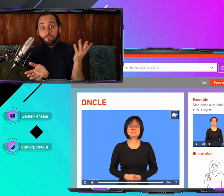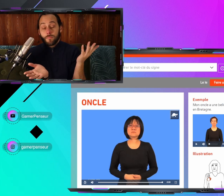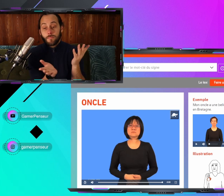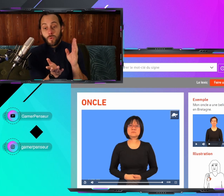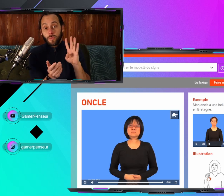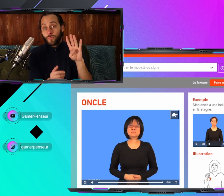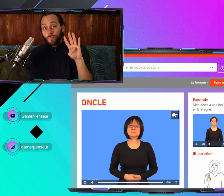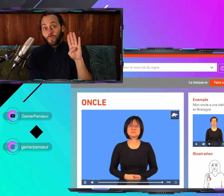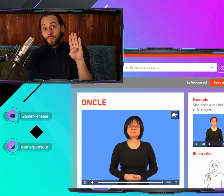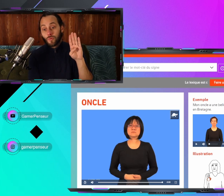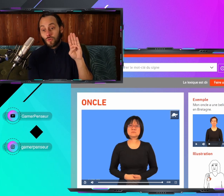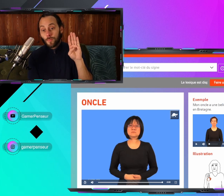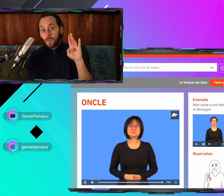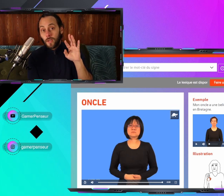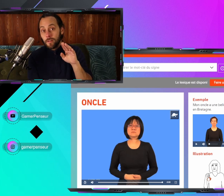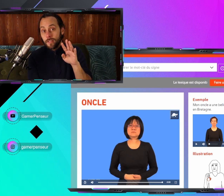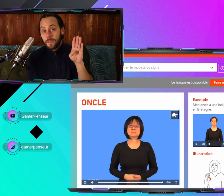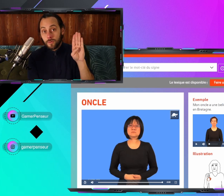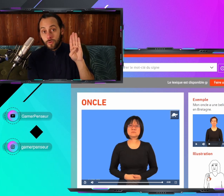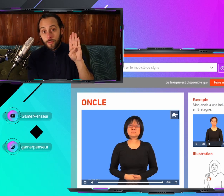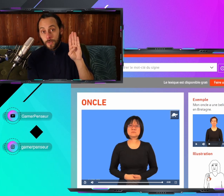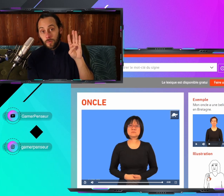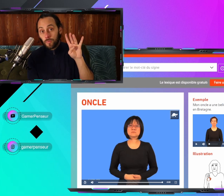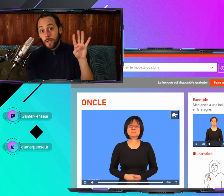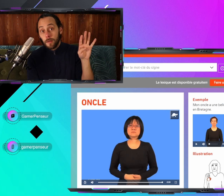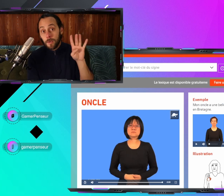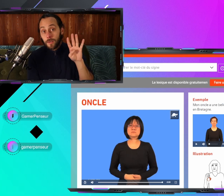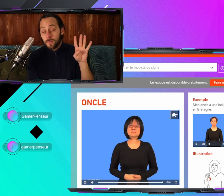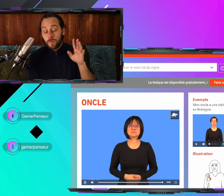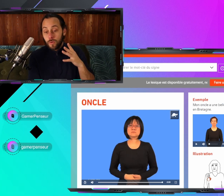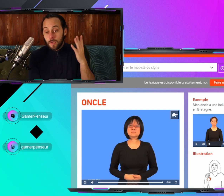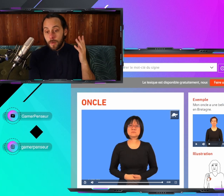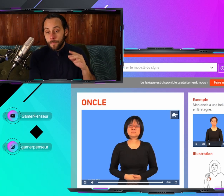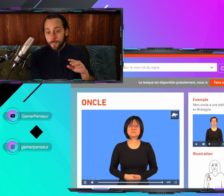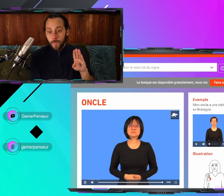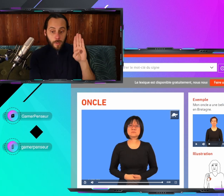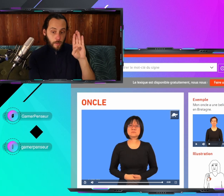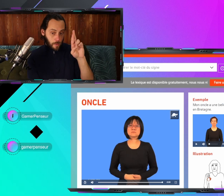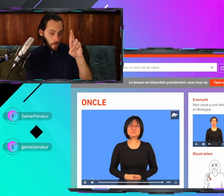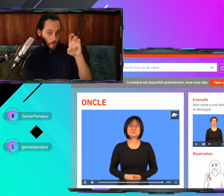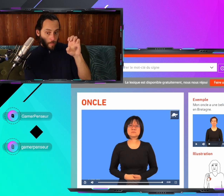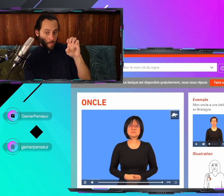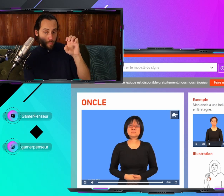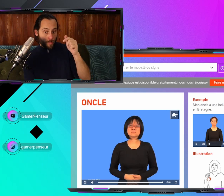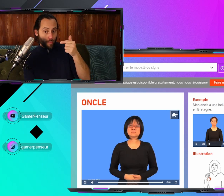Bretagne. Je pense qu'elle va signer un truc, mais on pourrait l'épeler si on connaît pas.